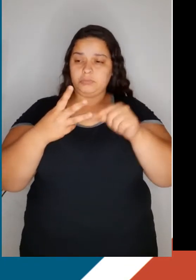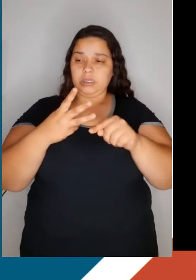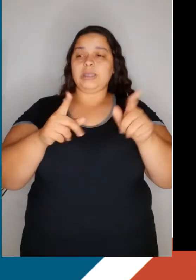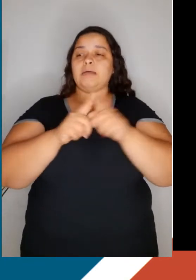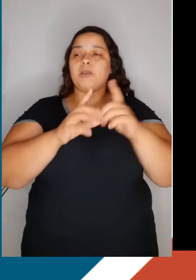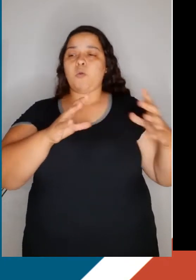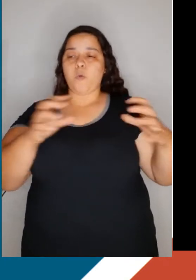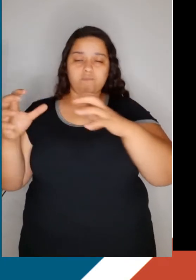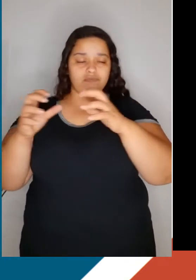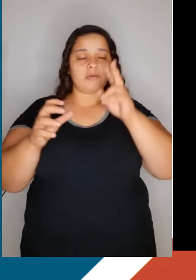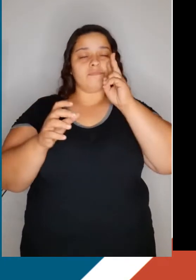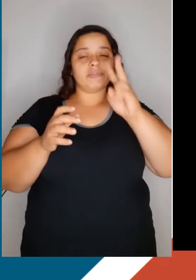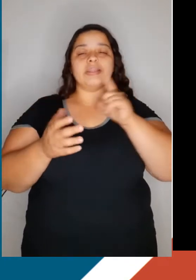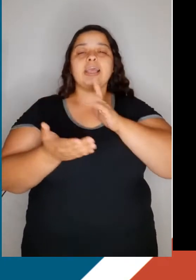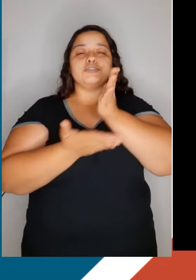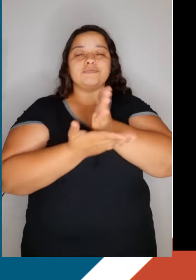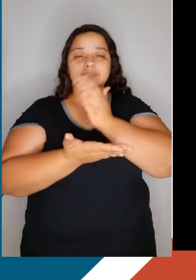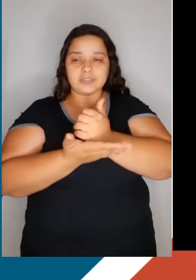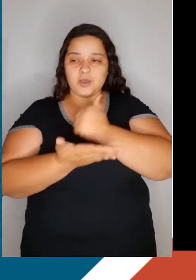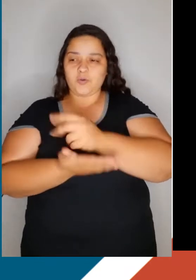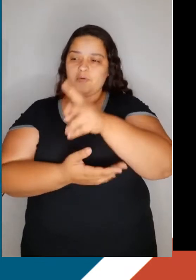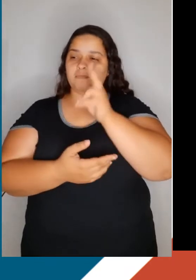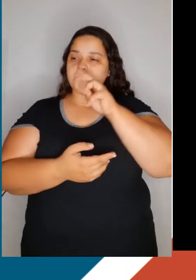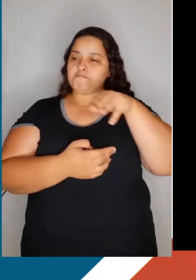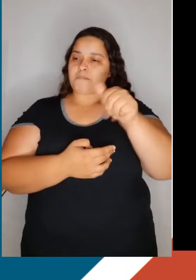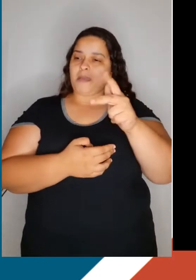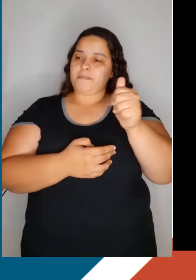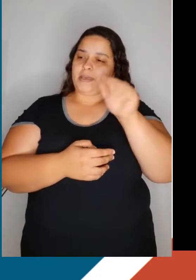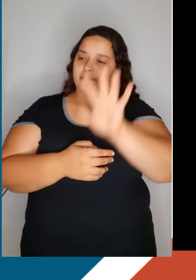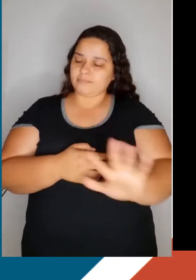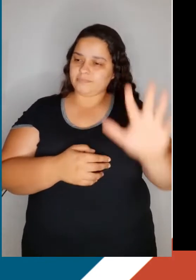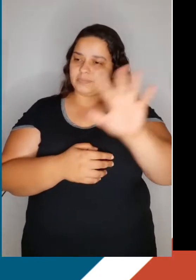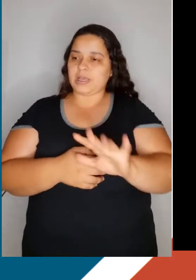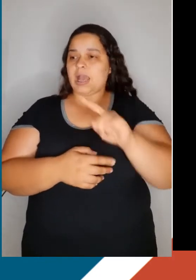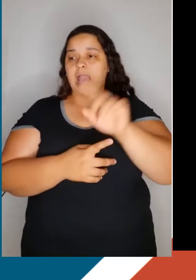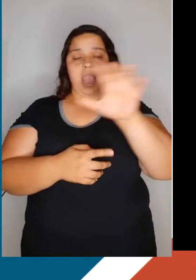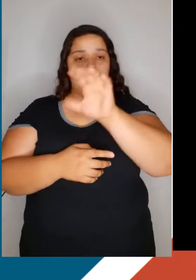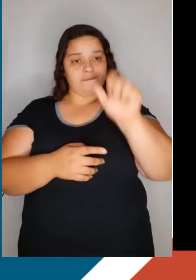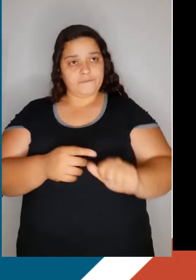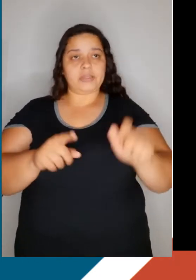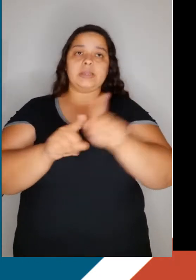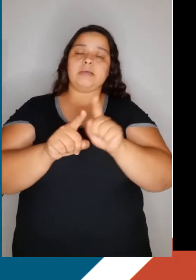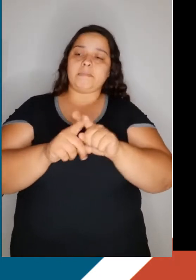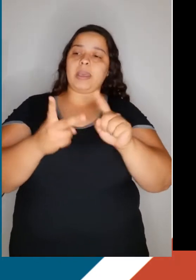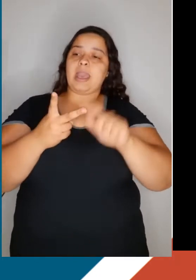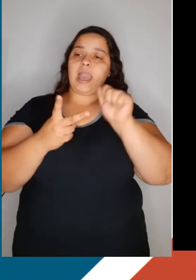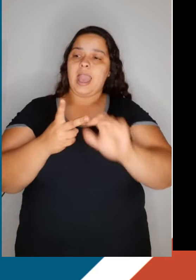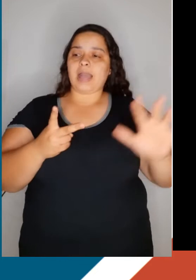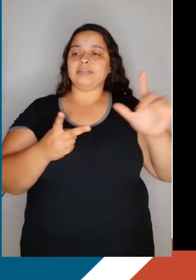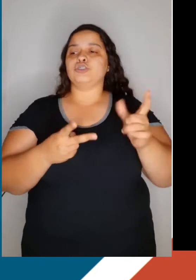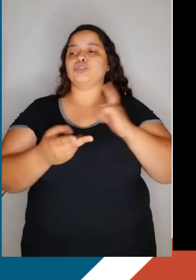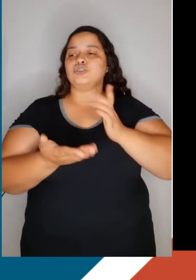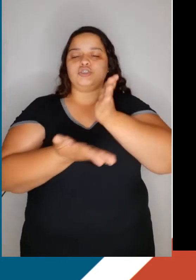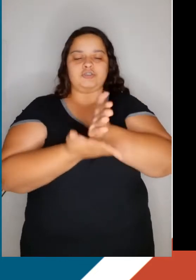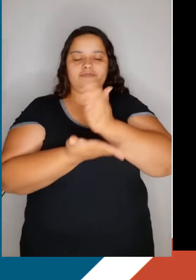gerados por eles, a gente vai ter a divisão colonial que aparece aí no mapa para vocês, em que tanto o território africano como asiático vão ser partilhados